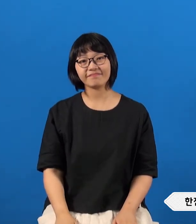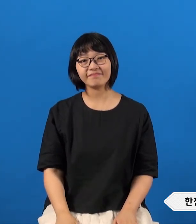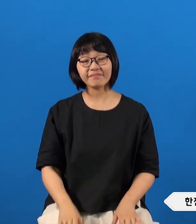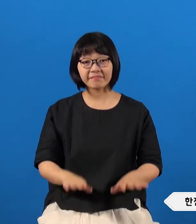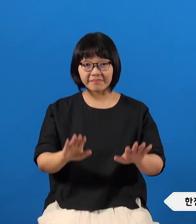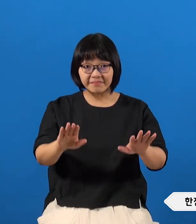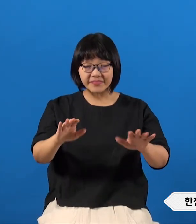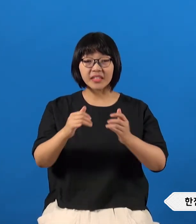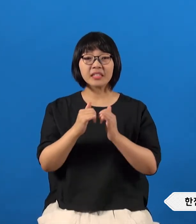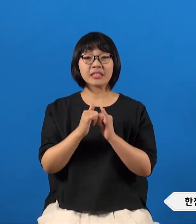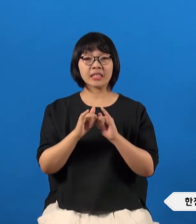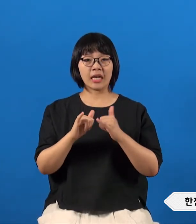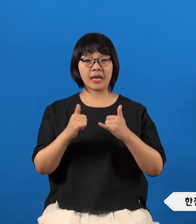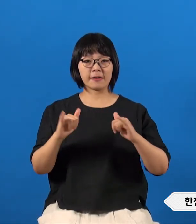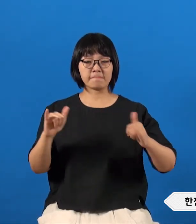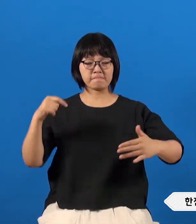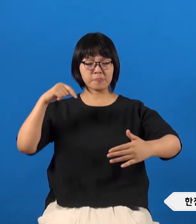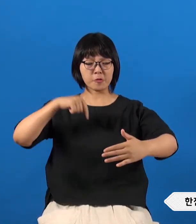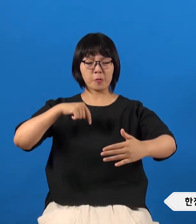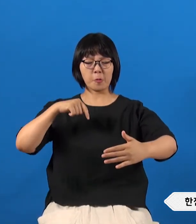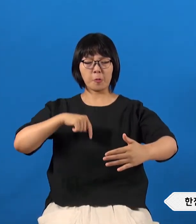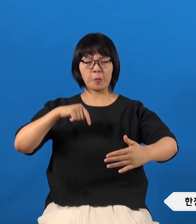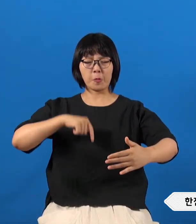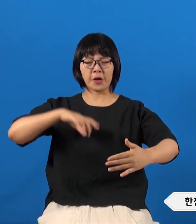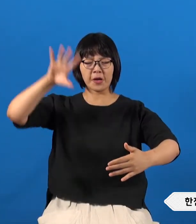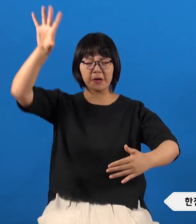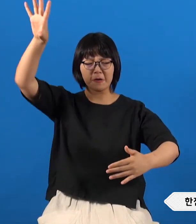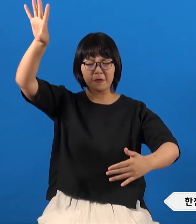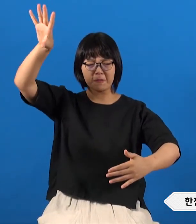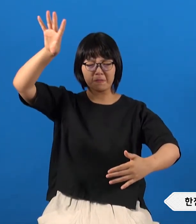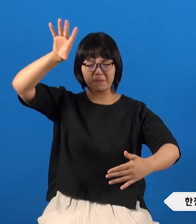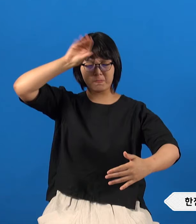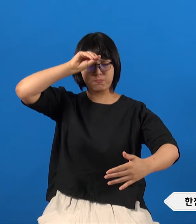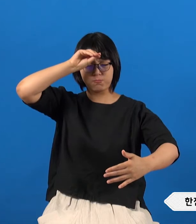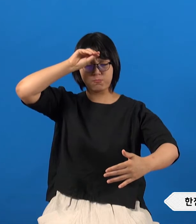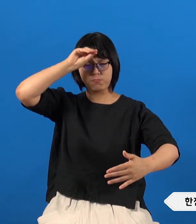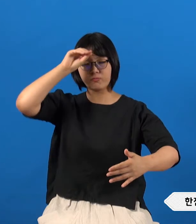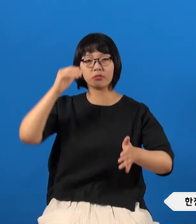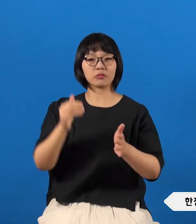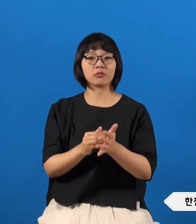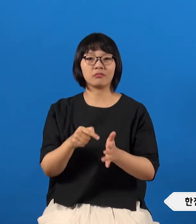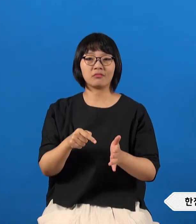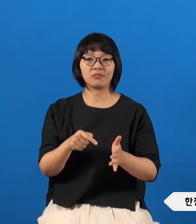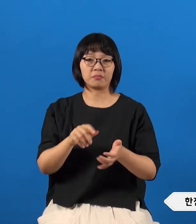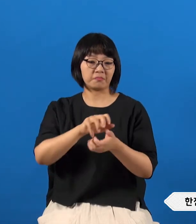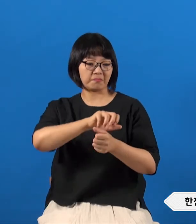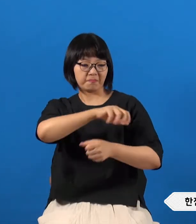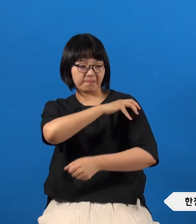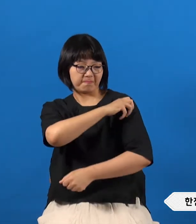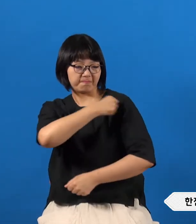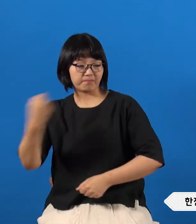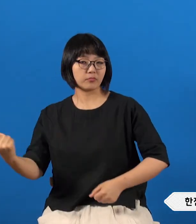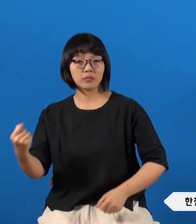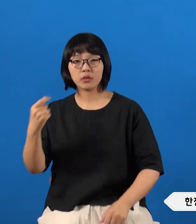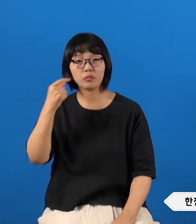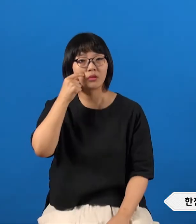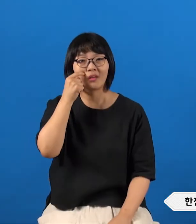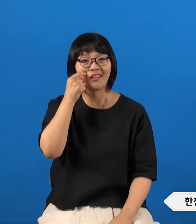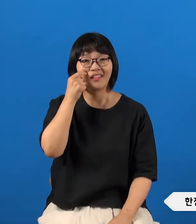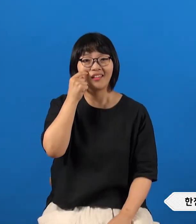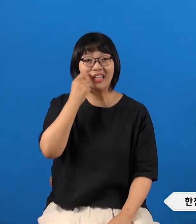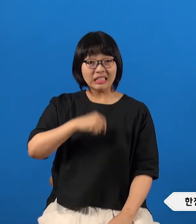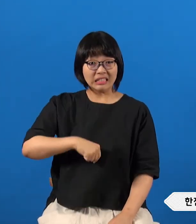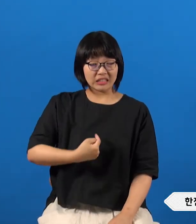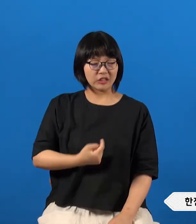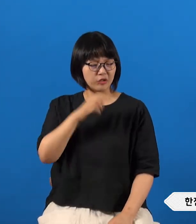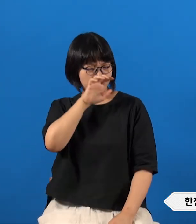우리 세포마다 죄의 DNA가 깊이 뿌리 박혀 있는데 그렇게 몸을 괴롭히고